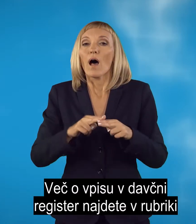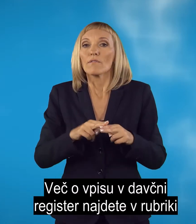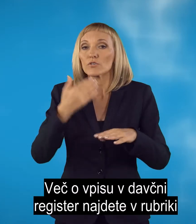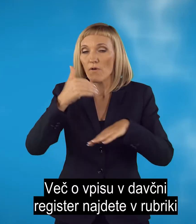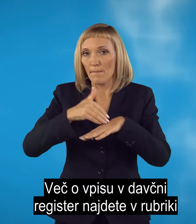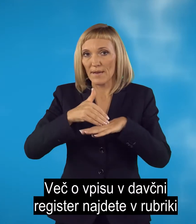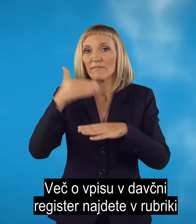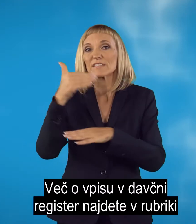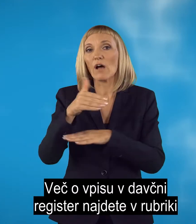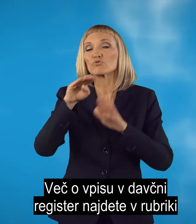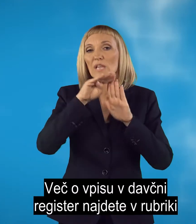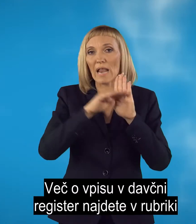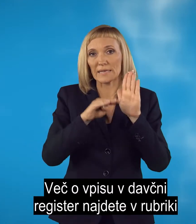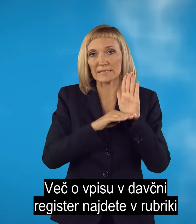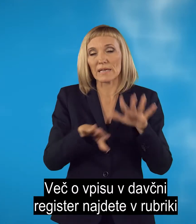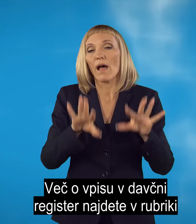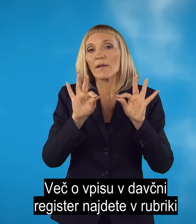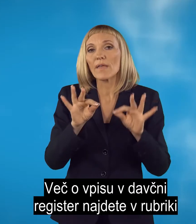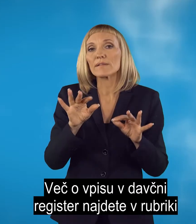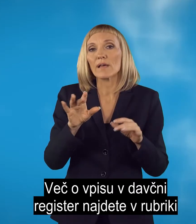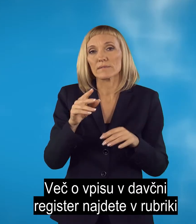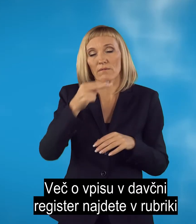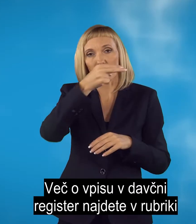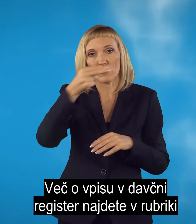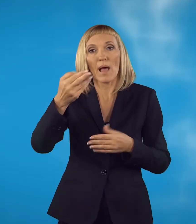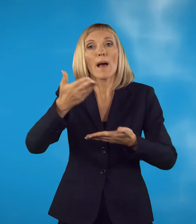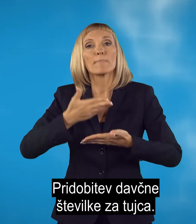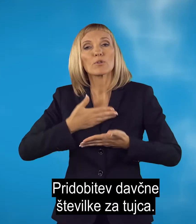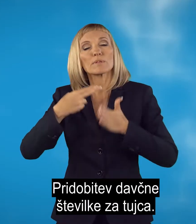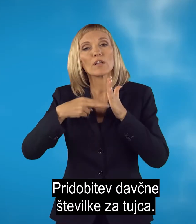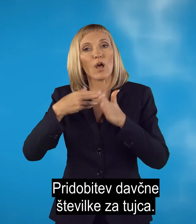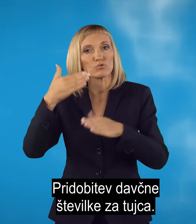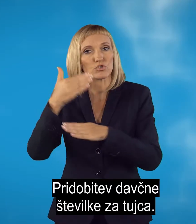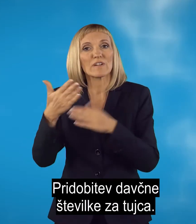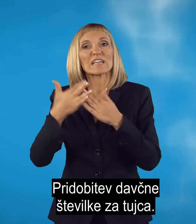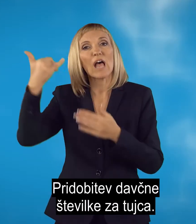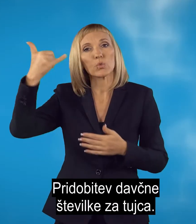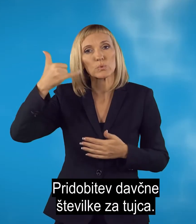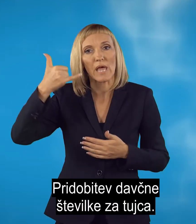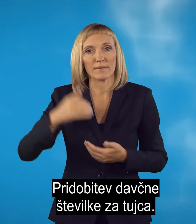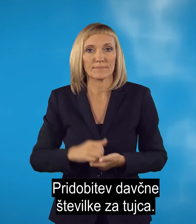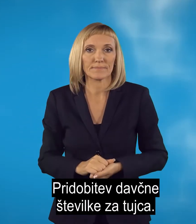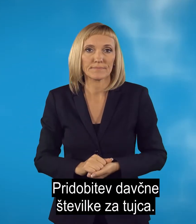Več o vpisu v davčni register najdete v rubriki Pridobitev davčne številke za tujca.